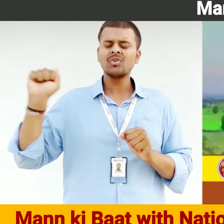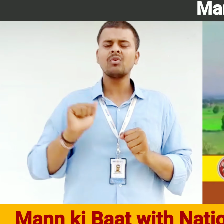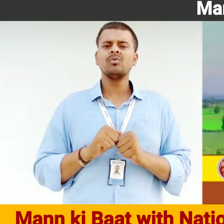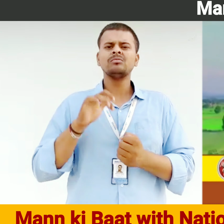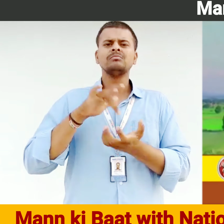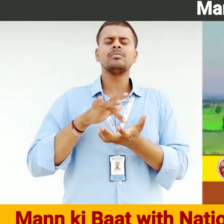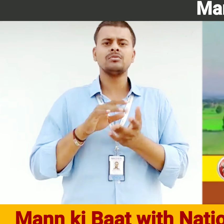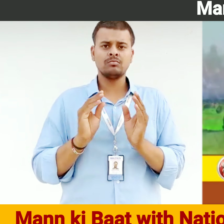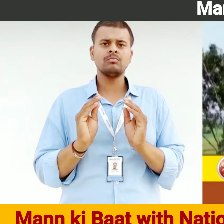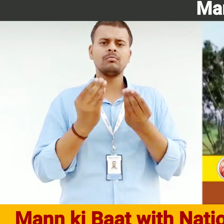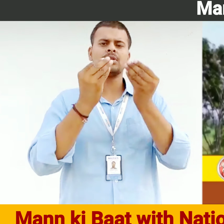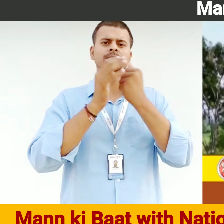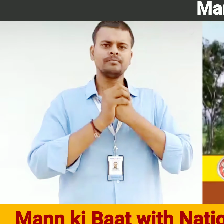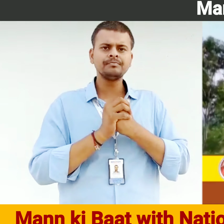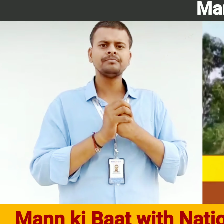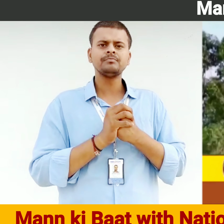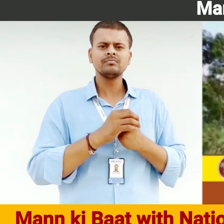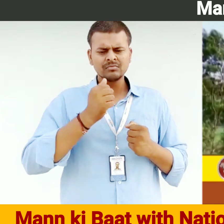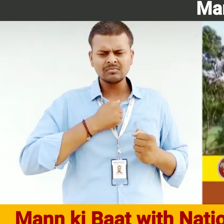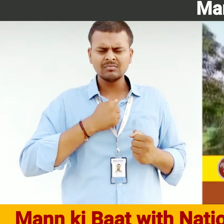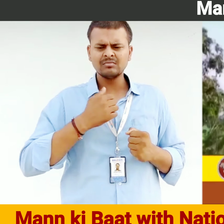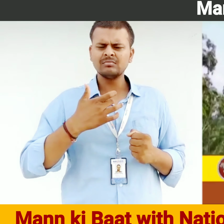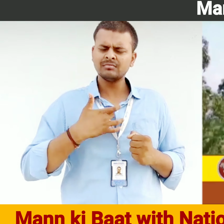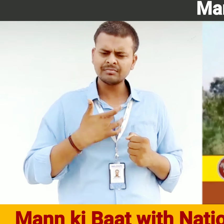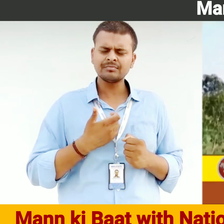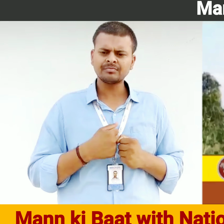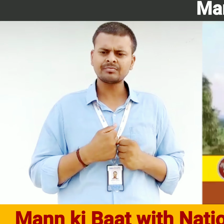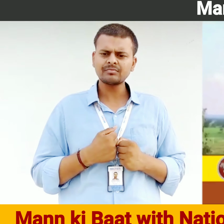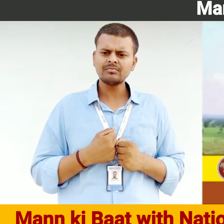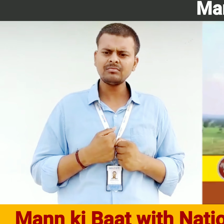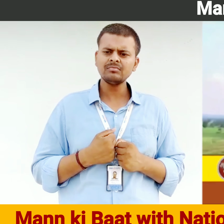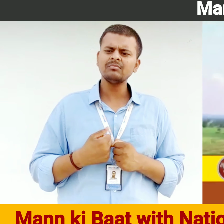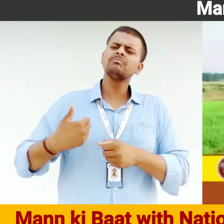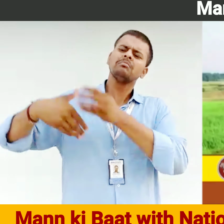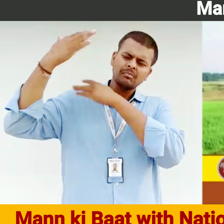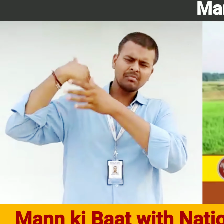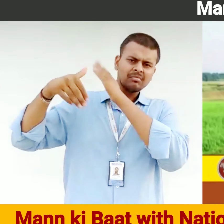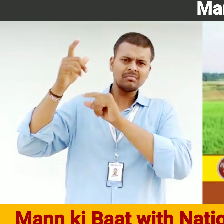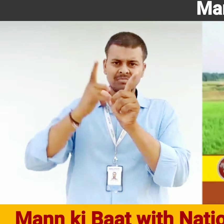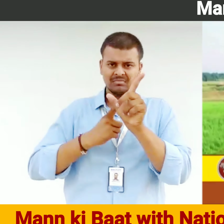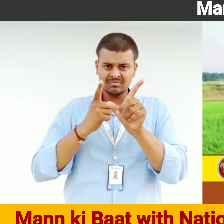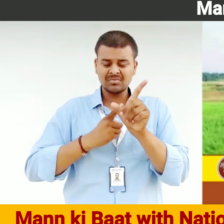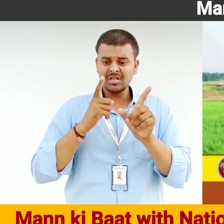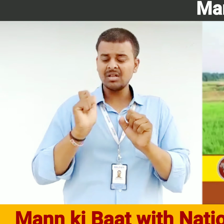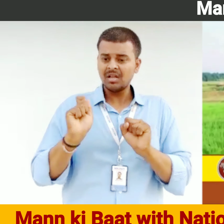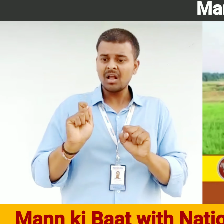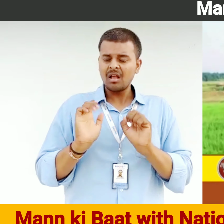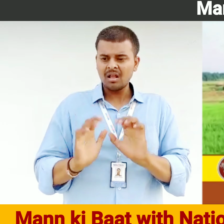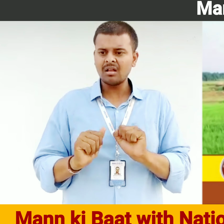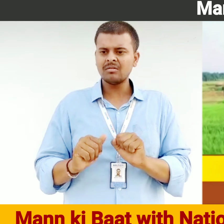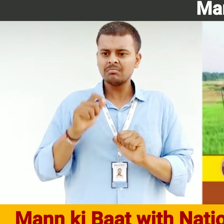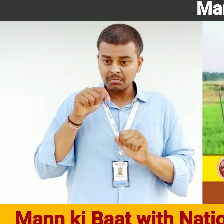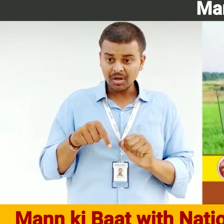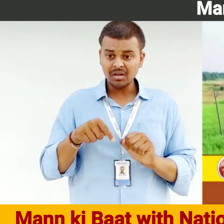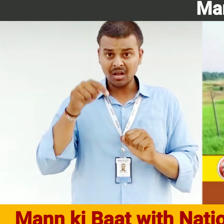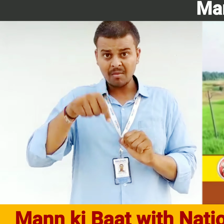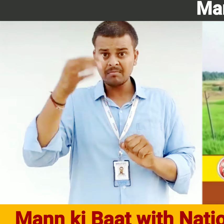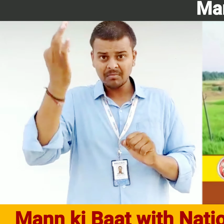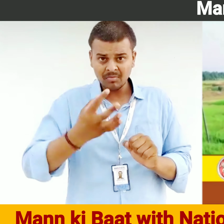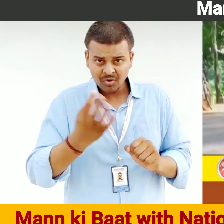है और अब प्रवासी मजदूरों को देखते हुए बहुत कुछ नए कदम उठाना भी आवश्यक हो गया